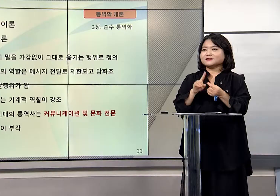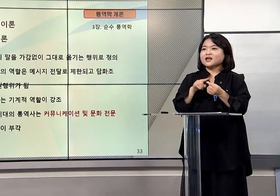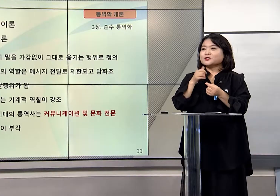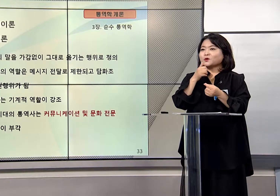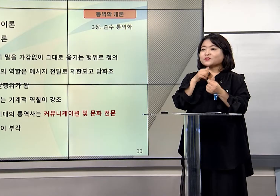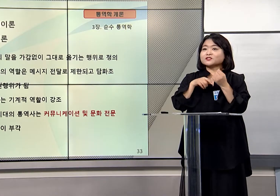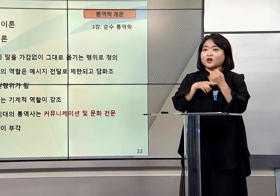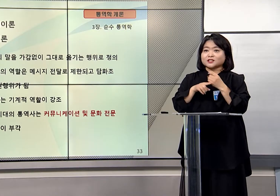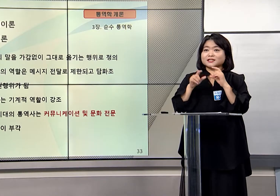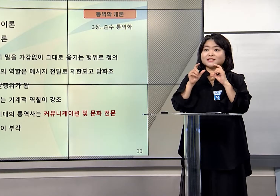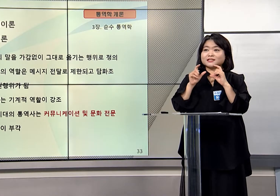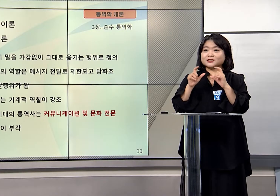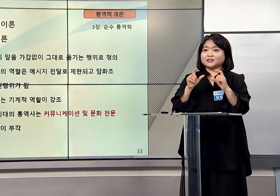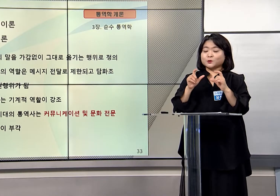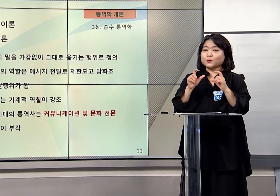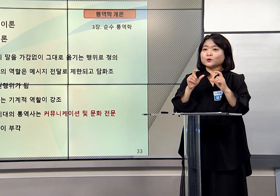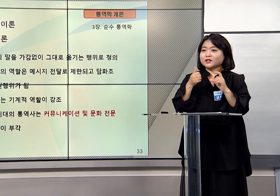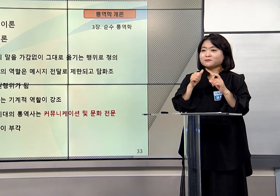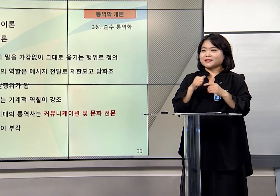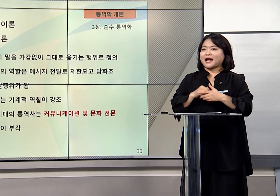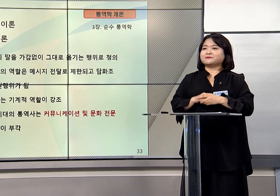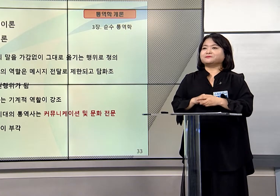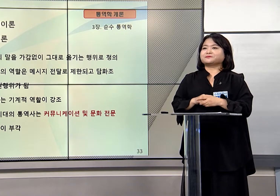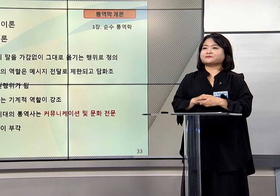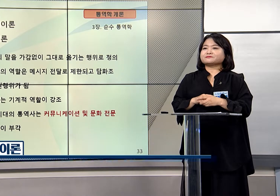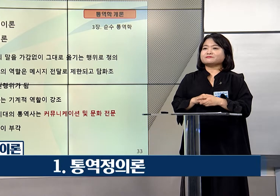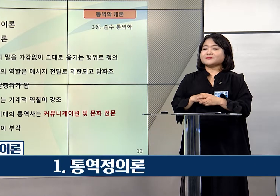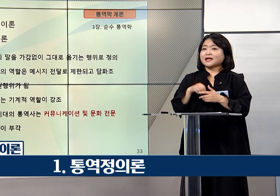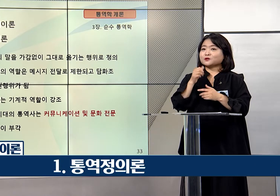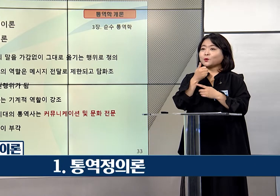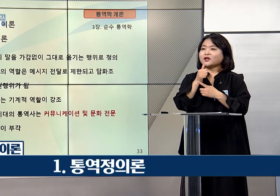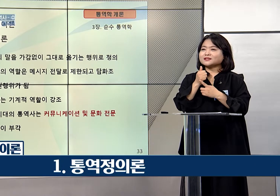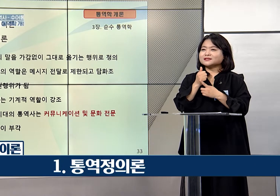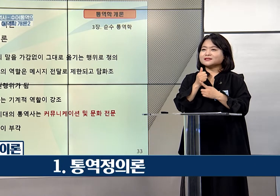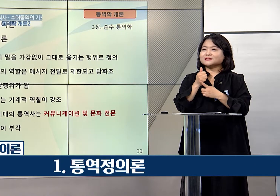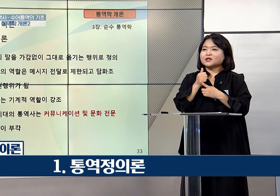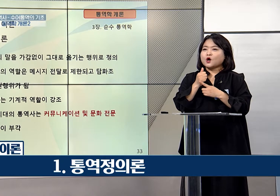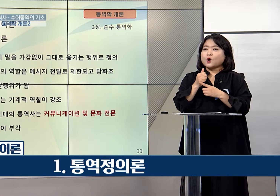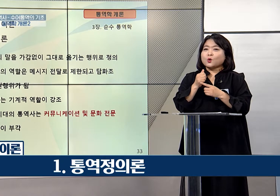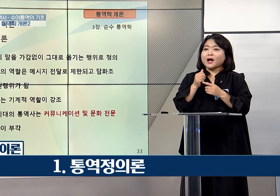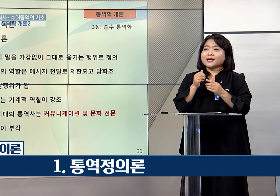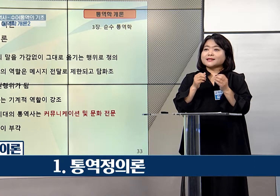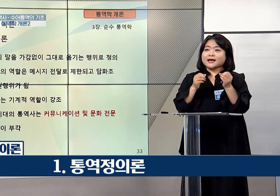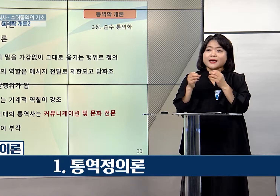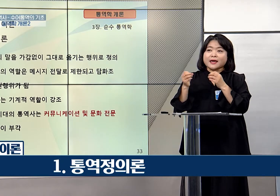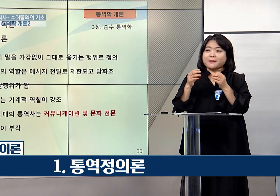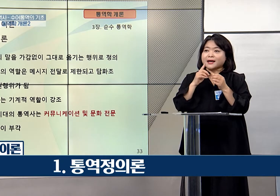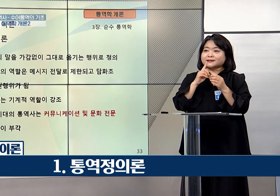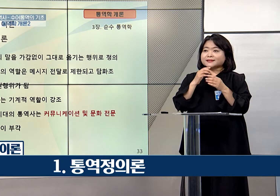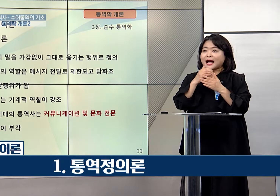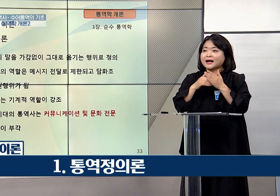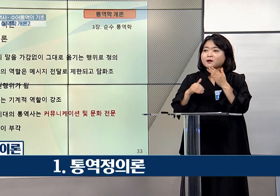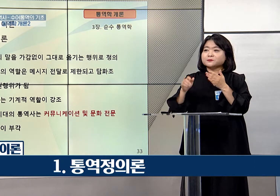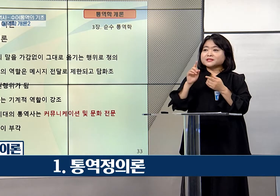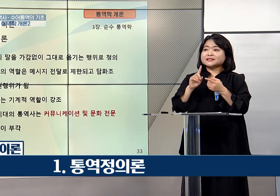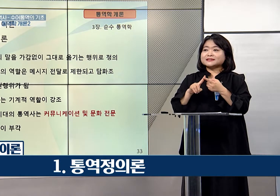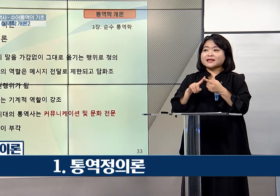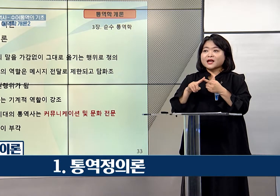통역정의론입니다. 통역을 화자의 말을 가감없이 그대로